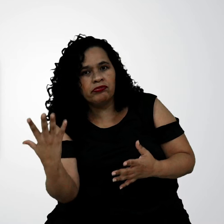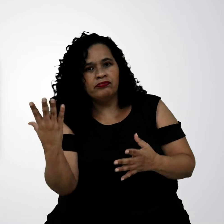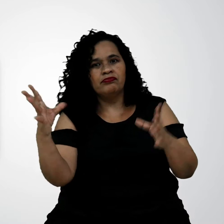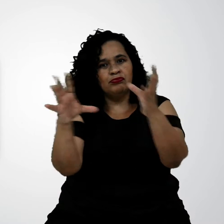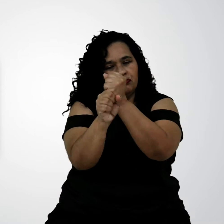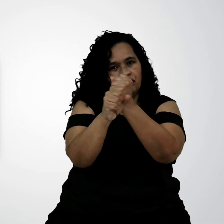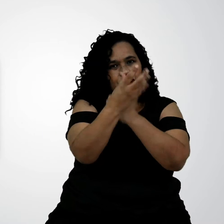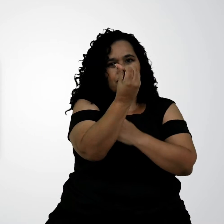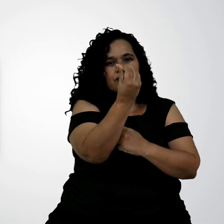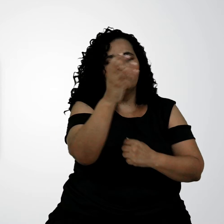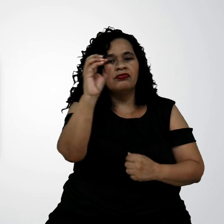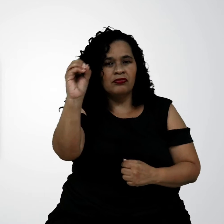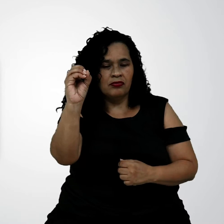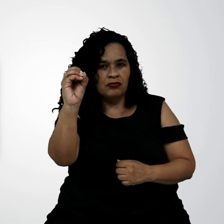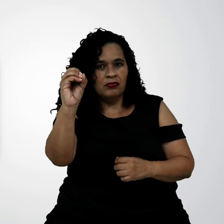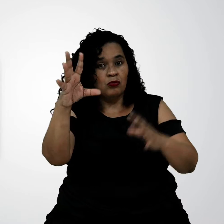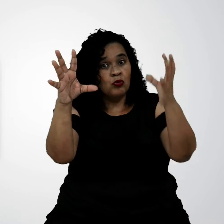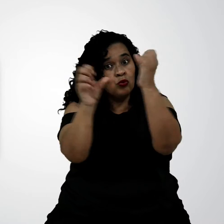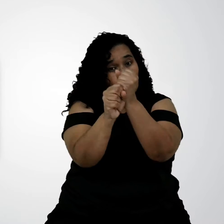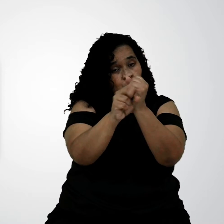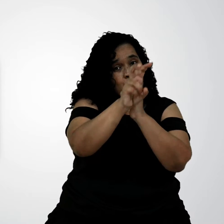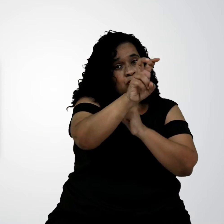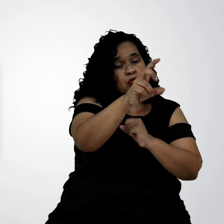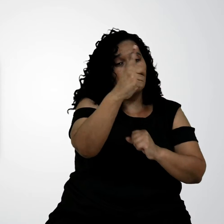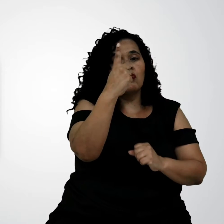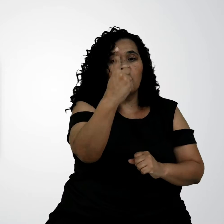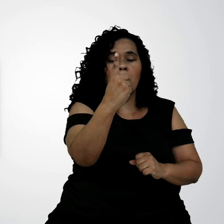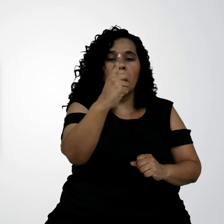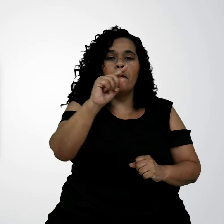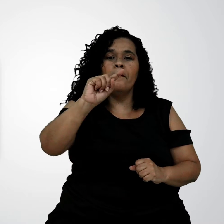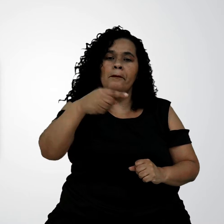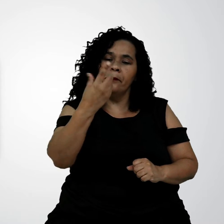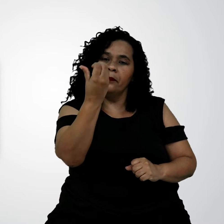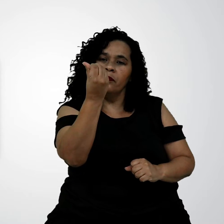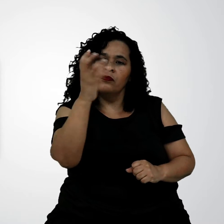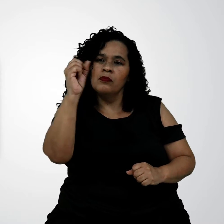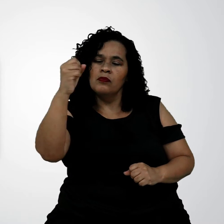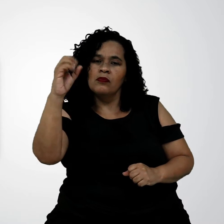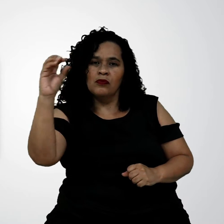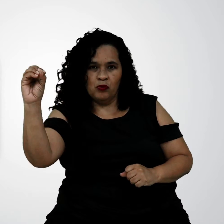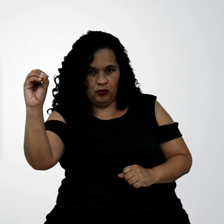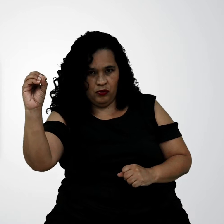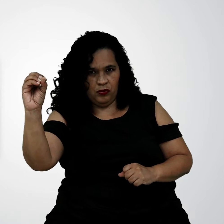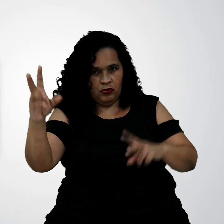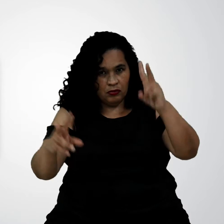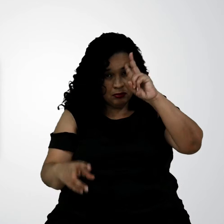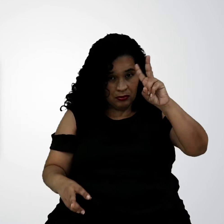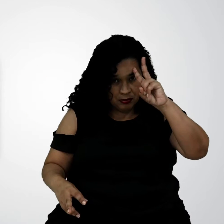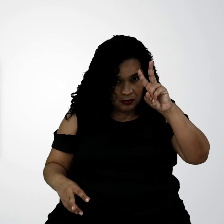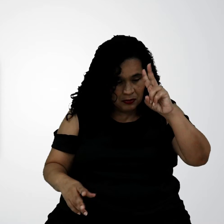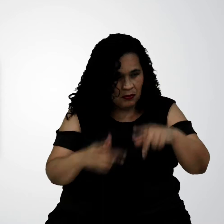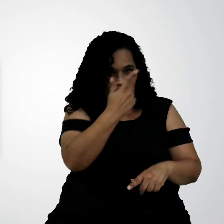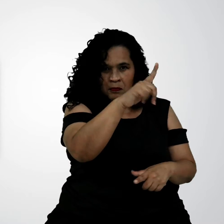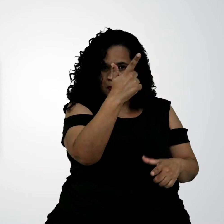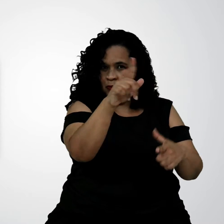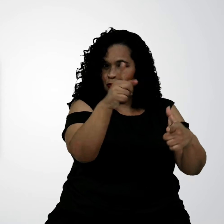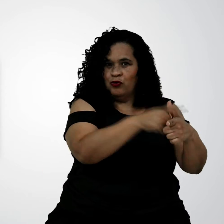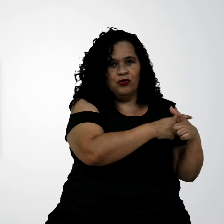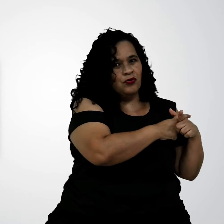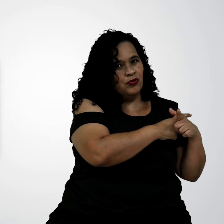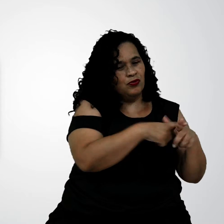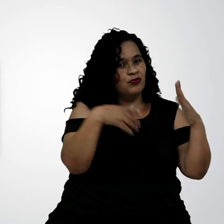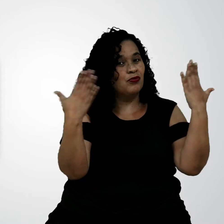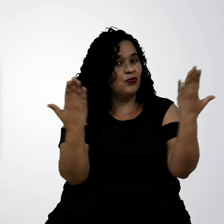R$ 51.780. Ou seja, eles não tinham dívida alguma, agora eles têm uma dívida de 51